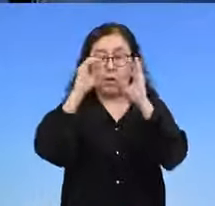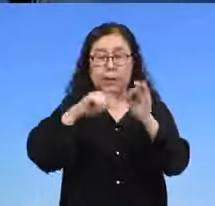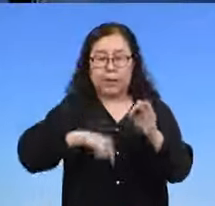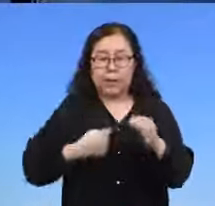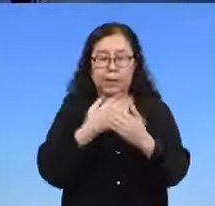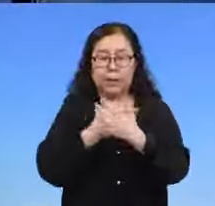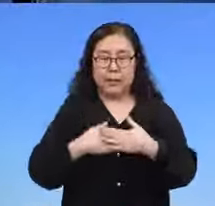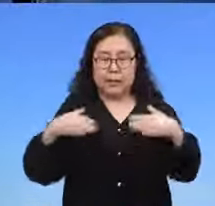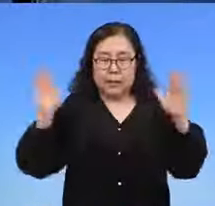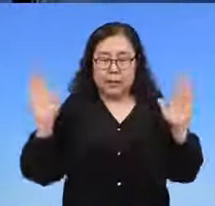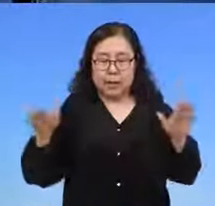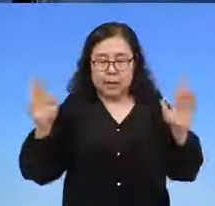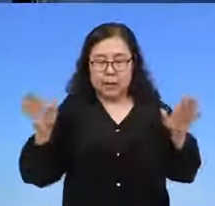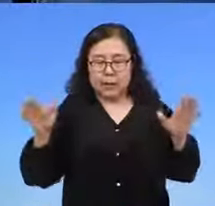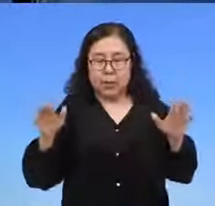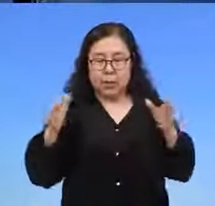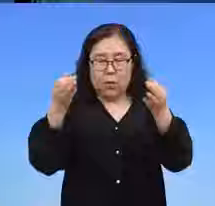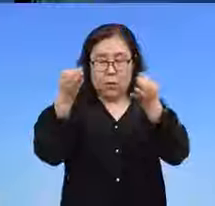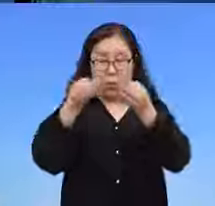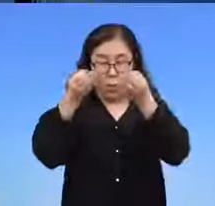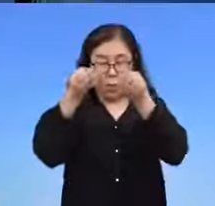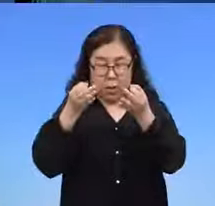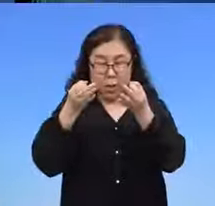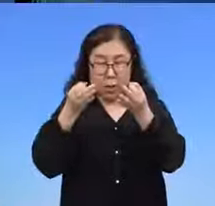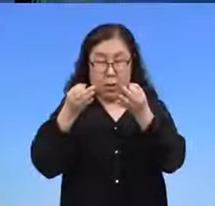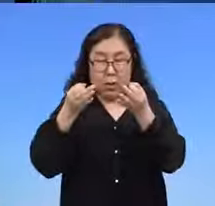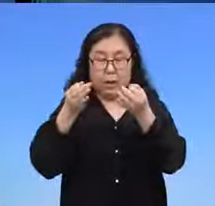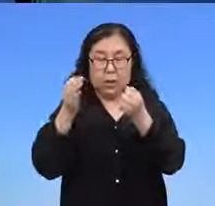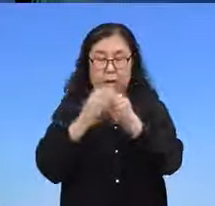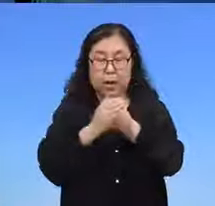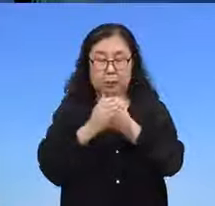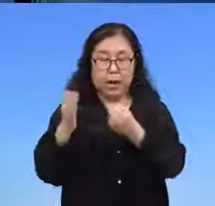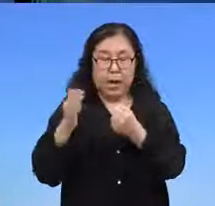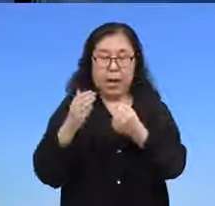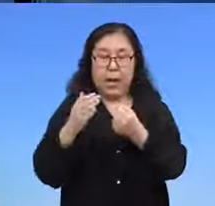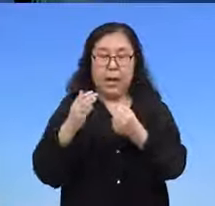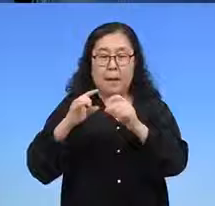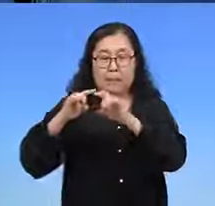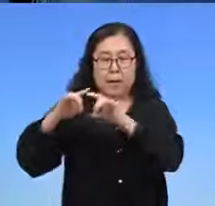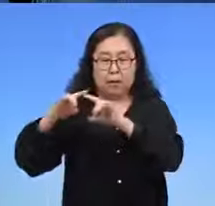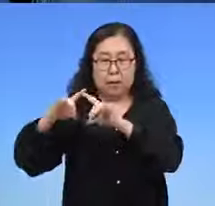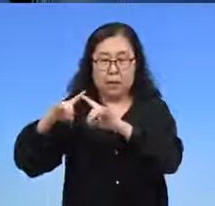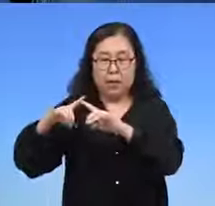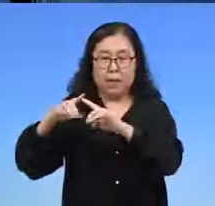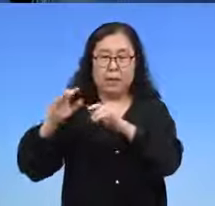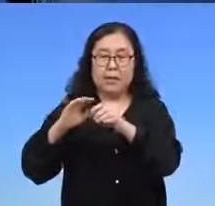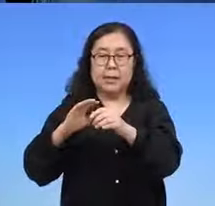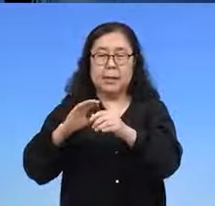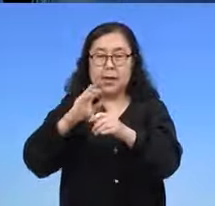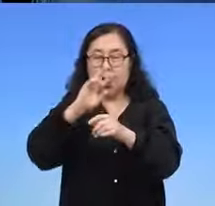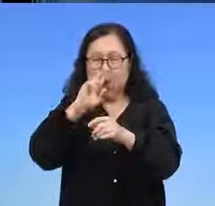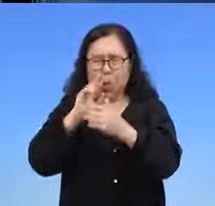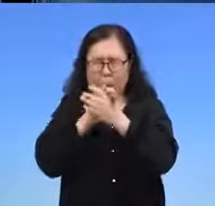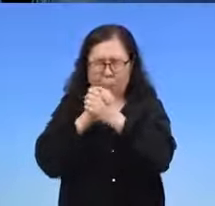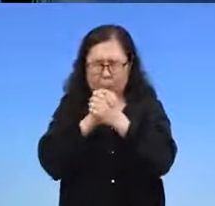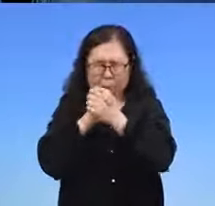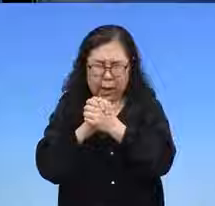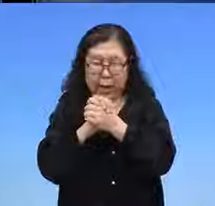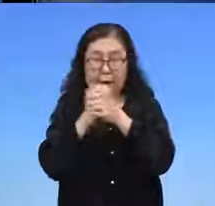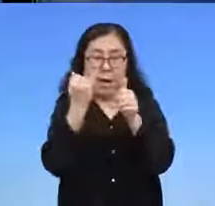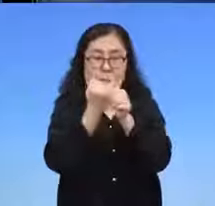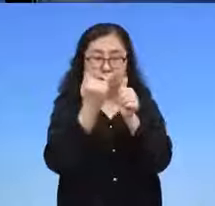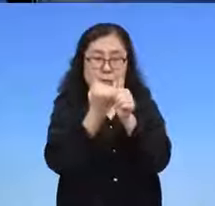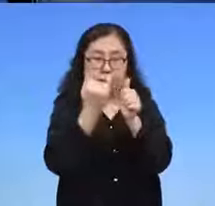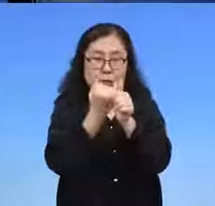자신을 천사로 바라보는 프레임에 갇혀 방송에서는 인고 부분 척 했지만 실제로는